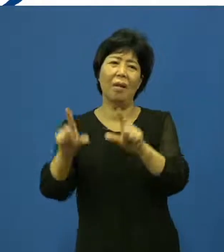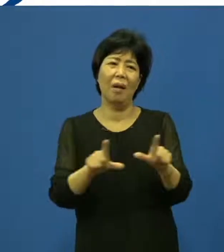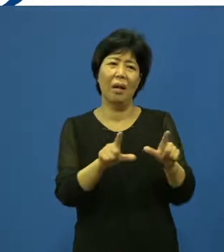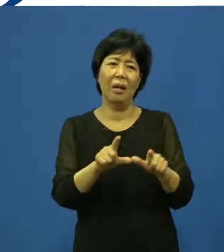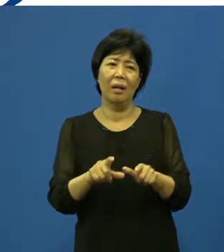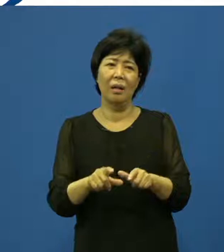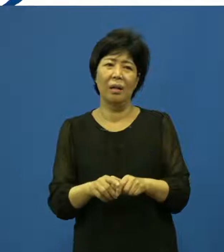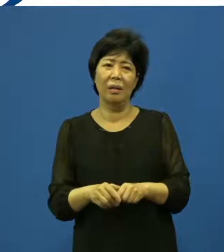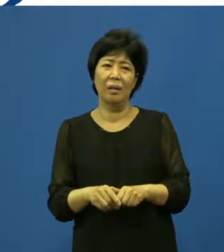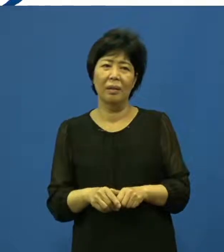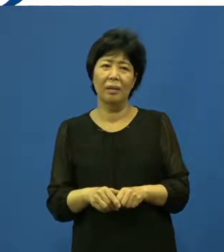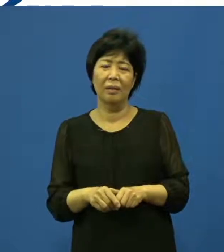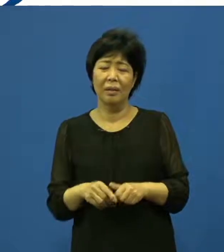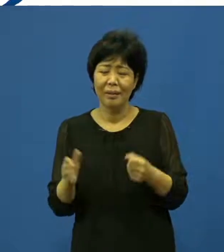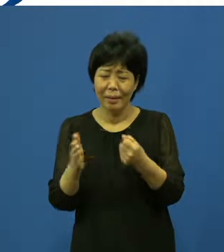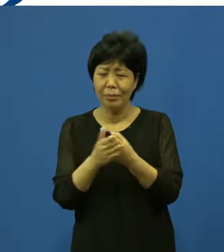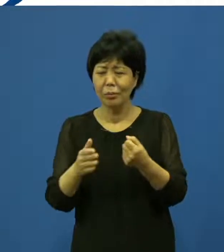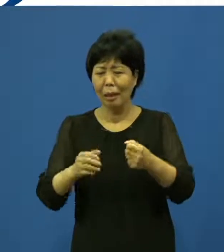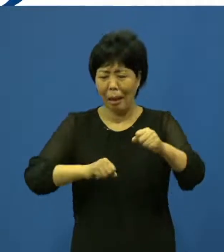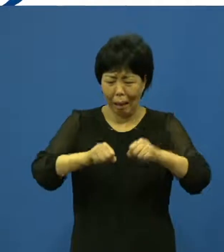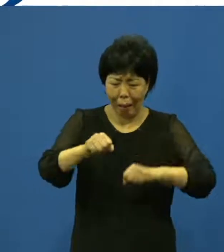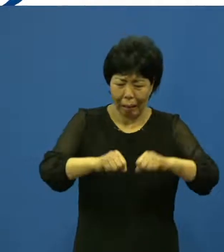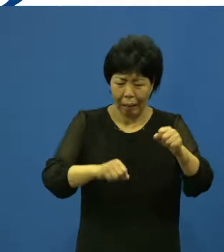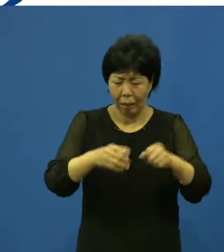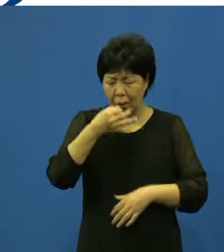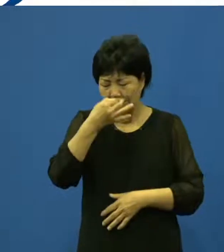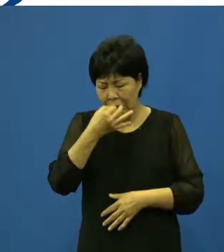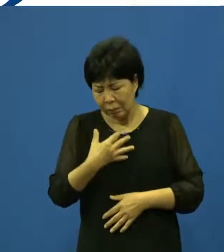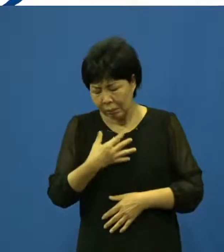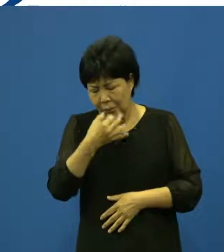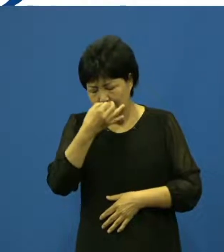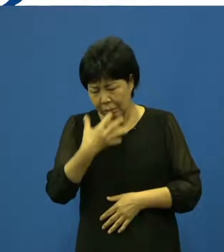거예요. 다 힘든 거예요.